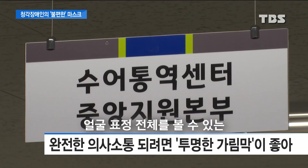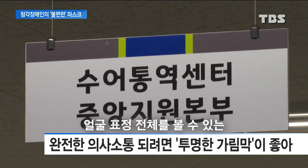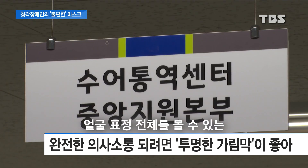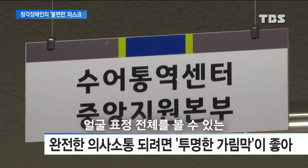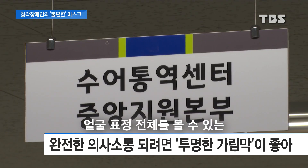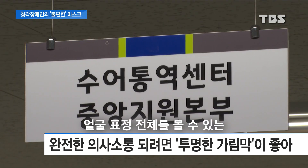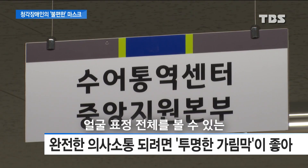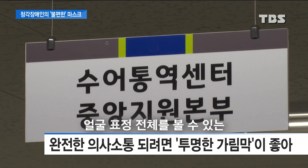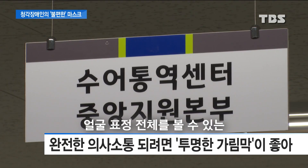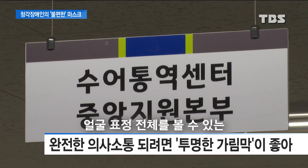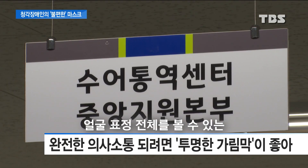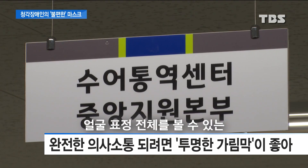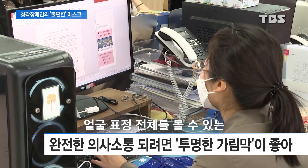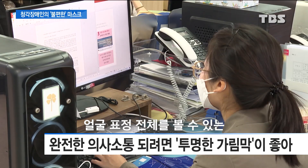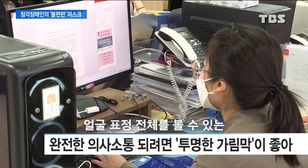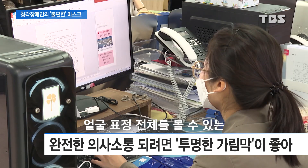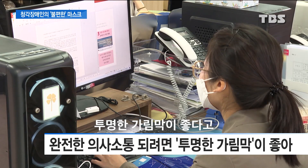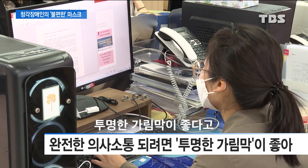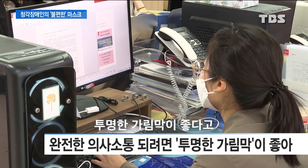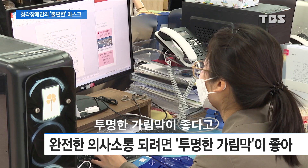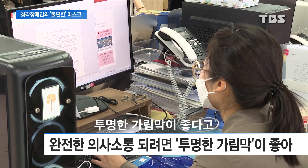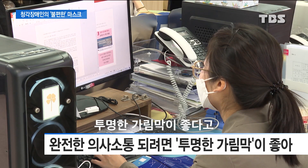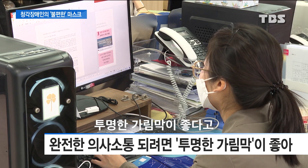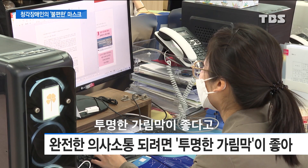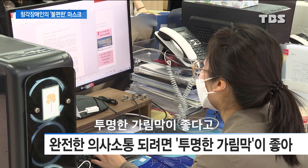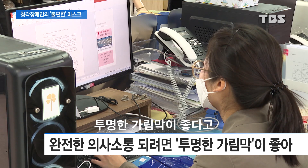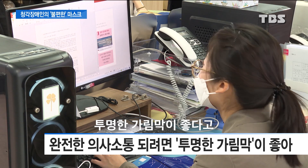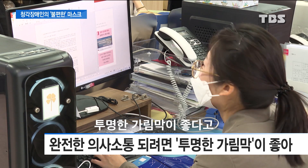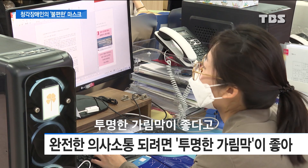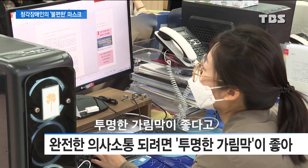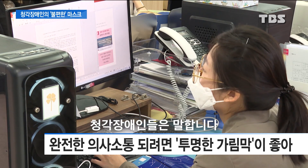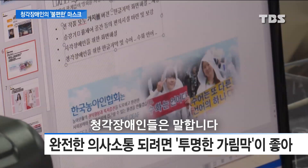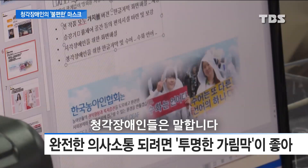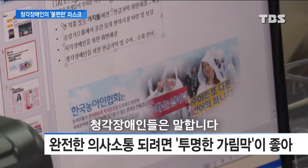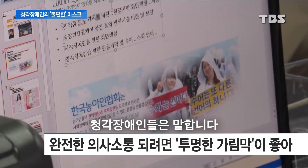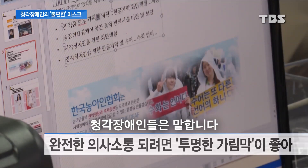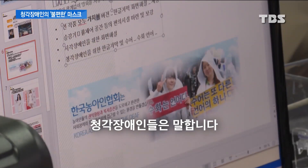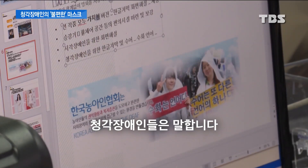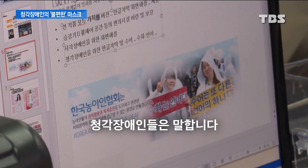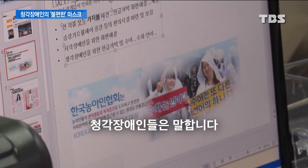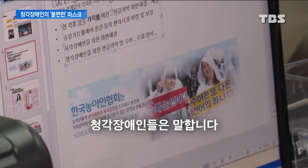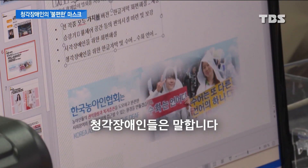얼굴 표정 전체를 볼 수 있는 투명한 가림막이 좋다고 청각장애인들은 말합니다.